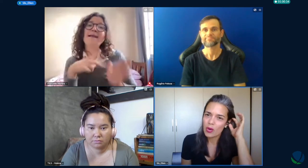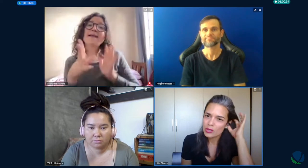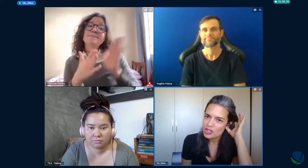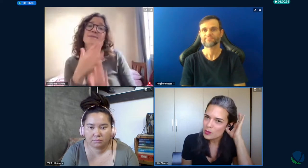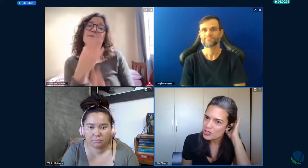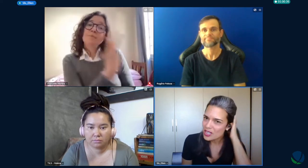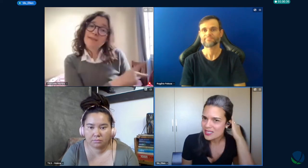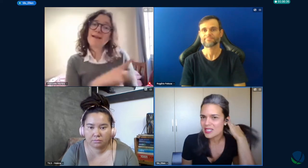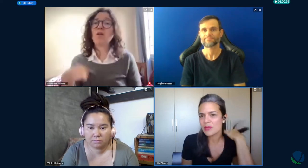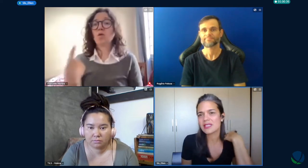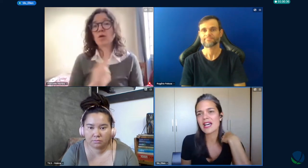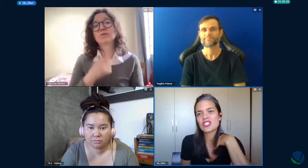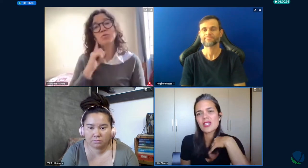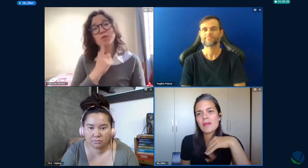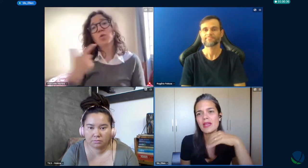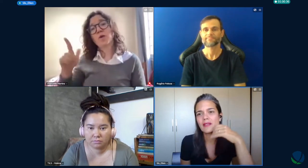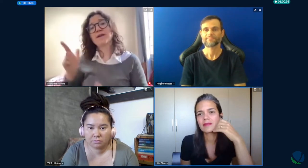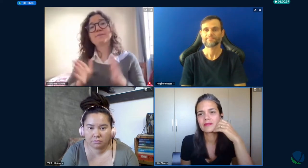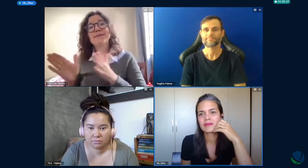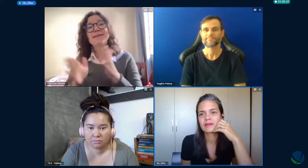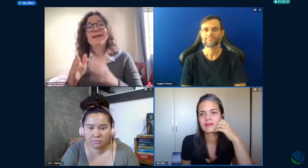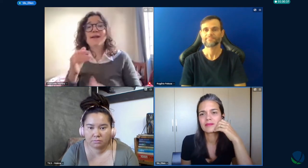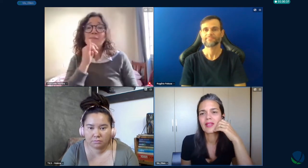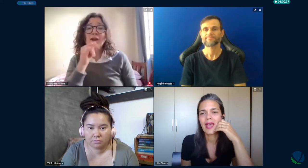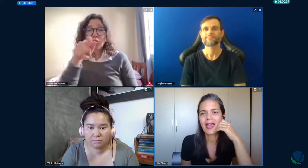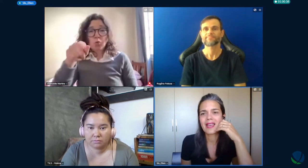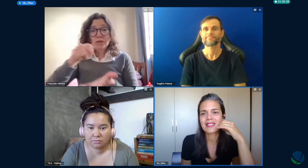Que é um outro tipo de acessibilidade também.